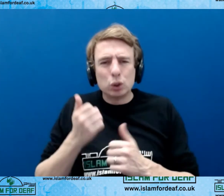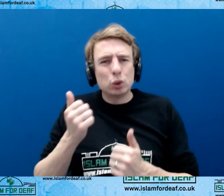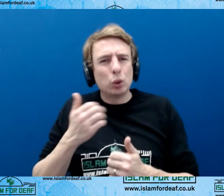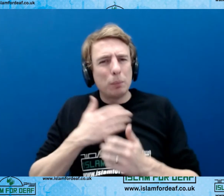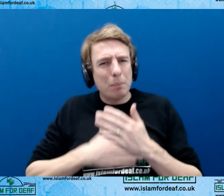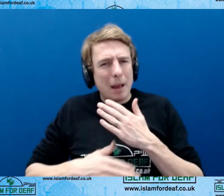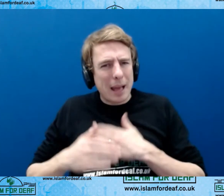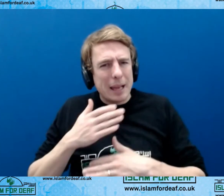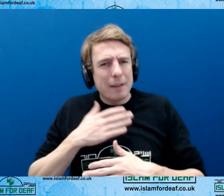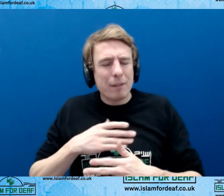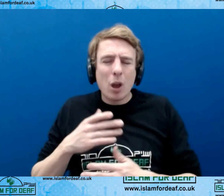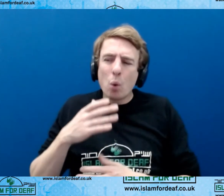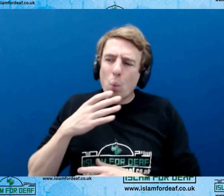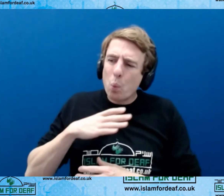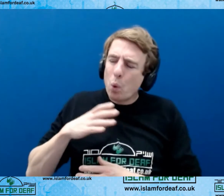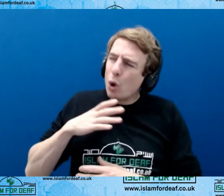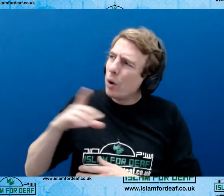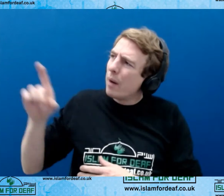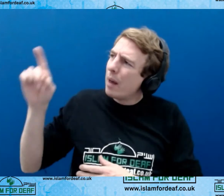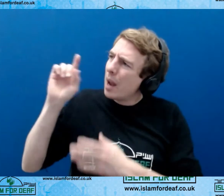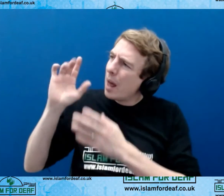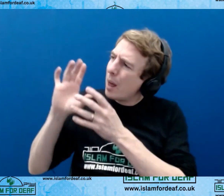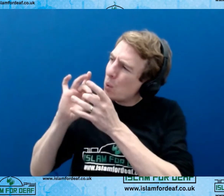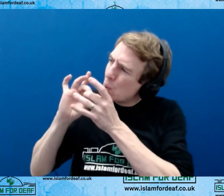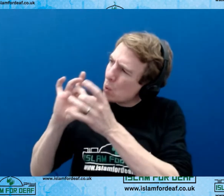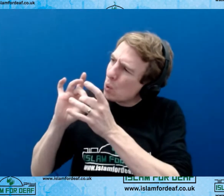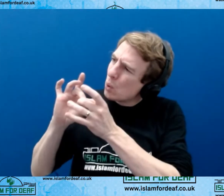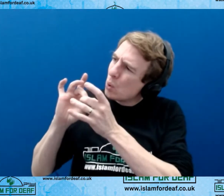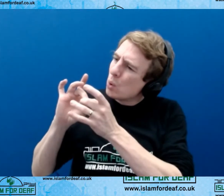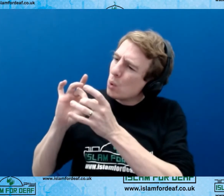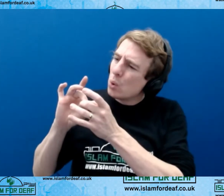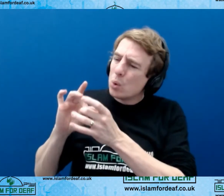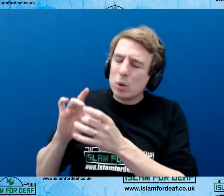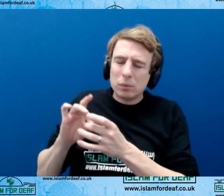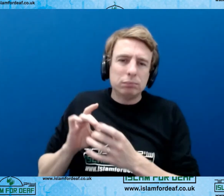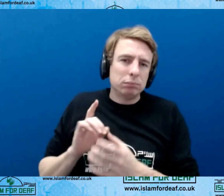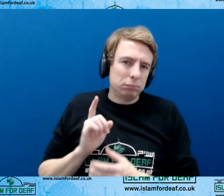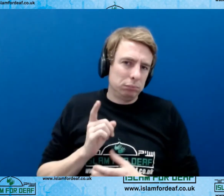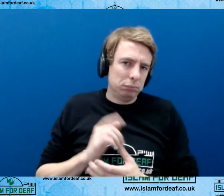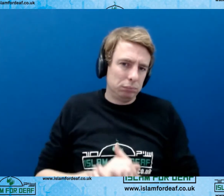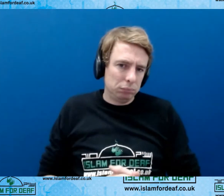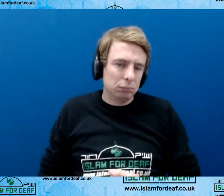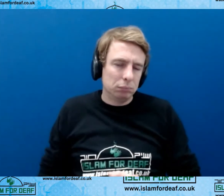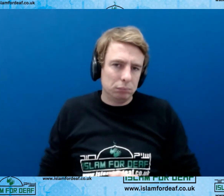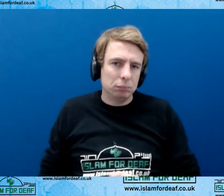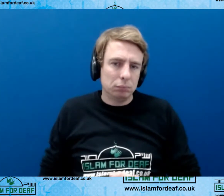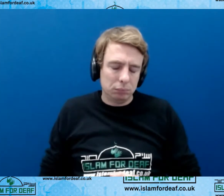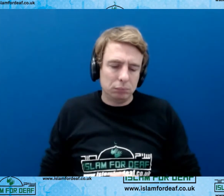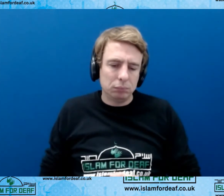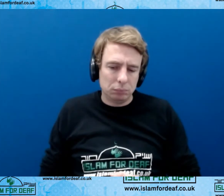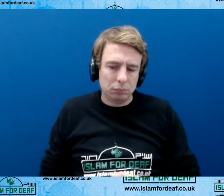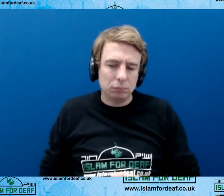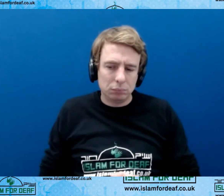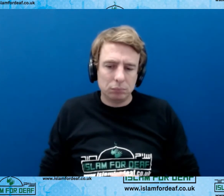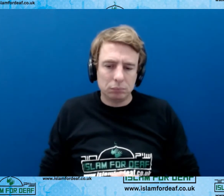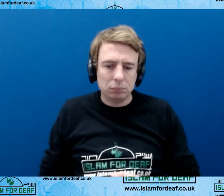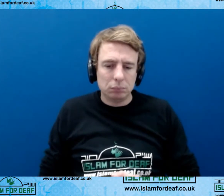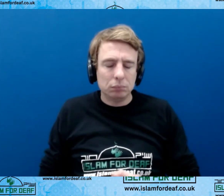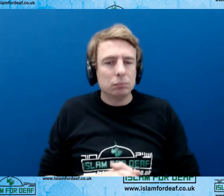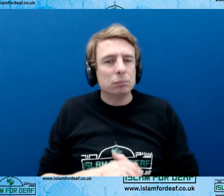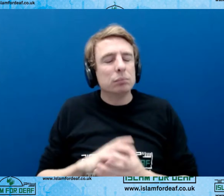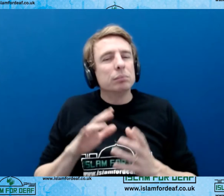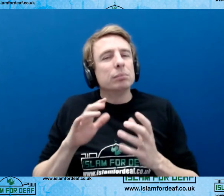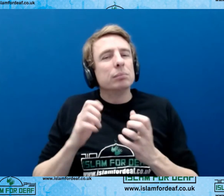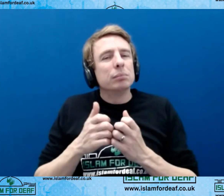good deeds. من الصلاة والزكاة والحج. From Salah and Zakah